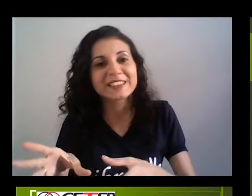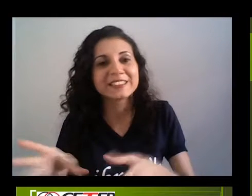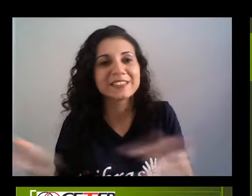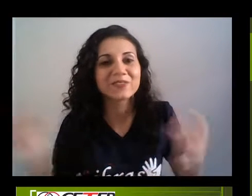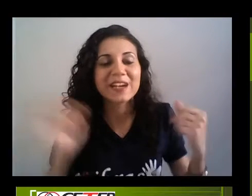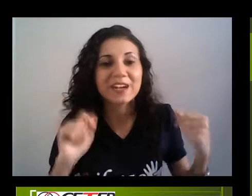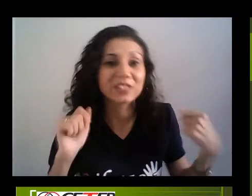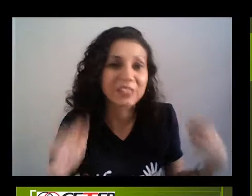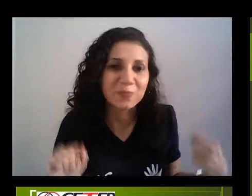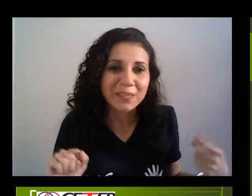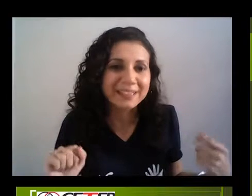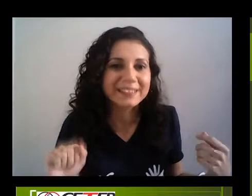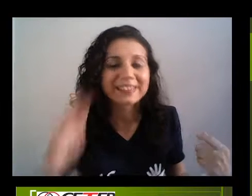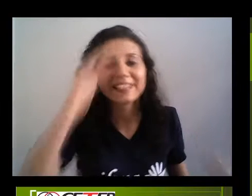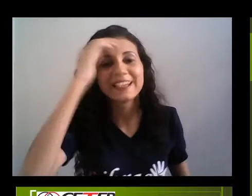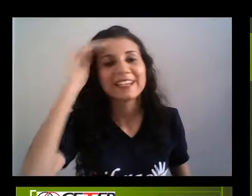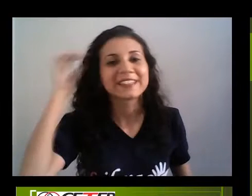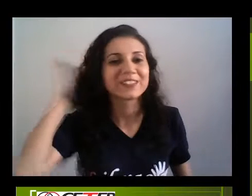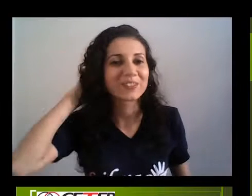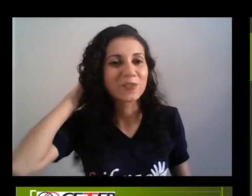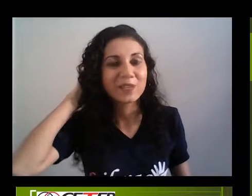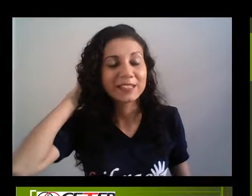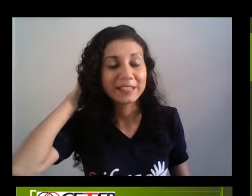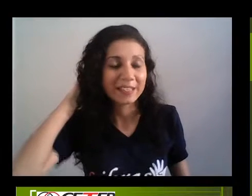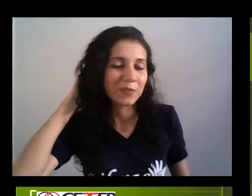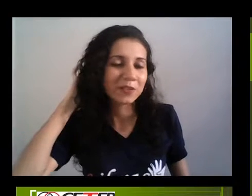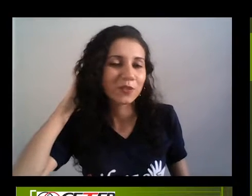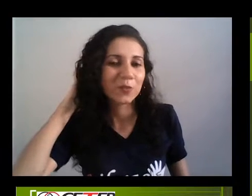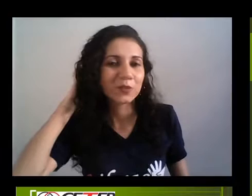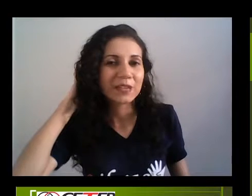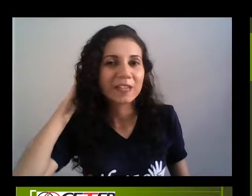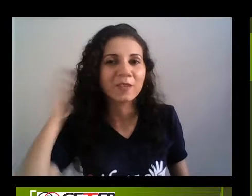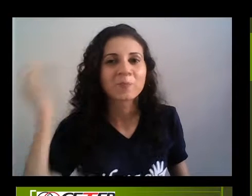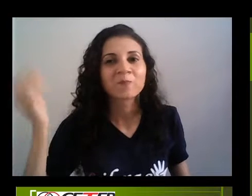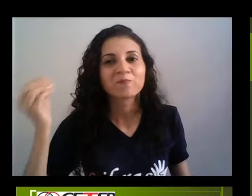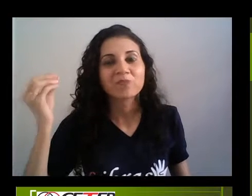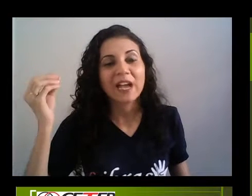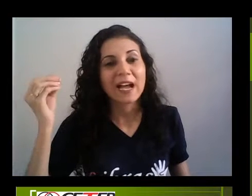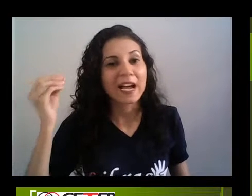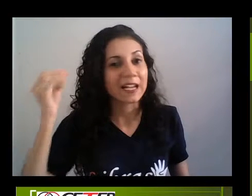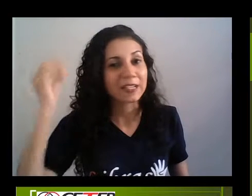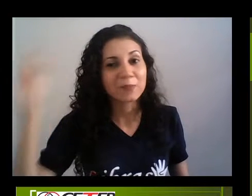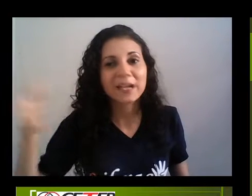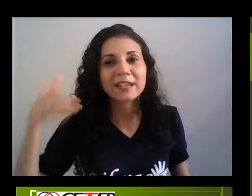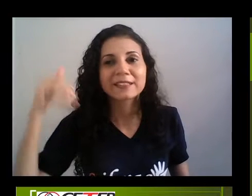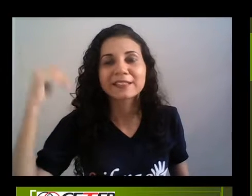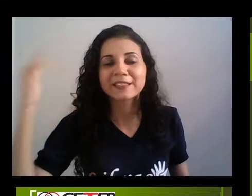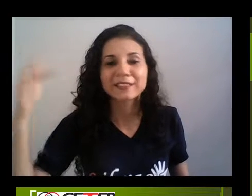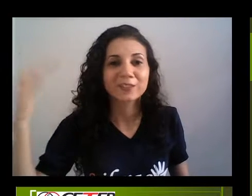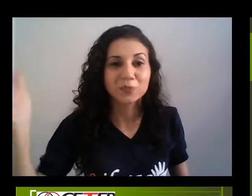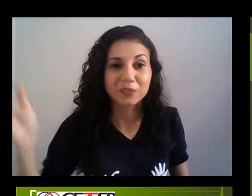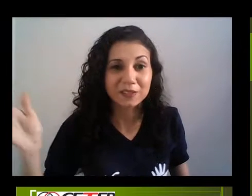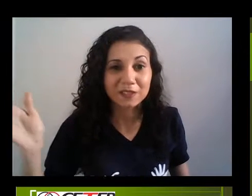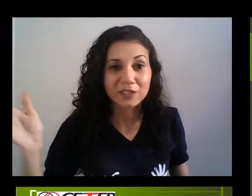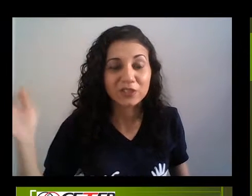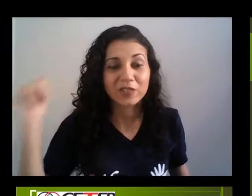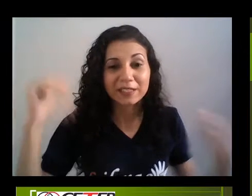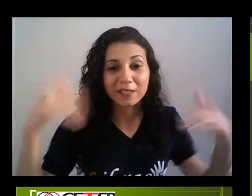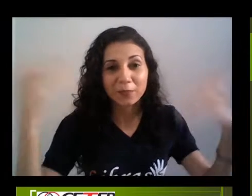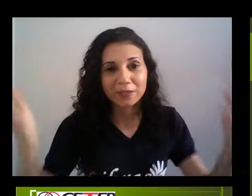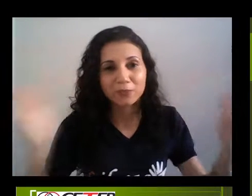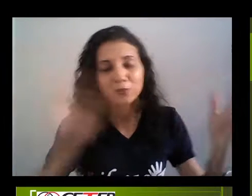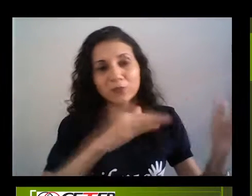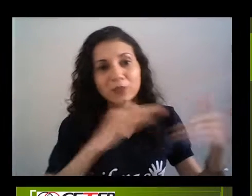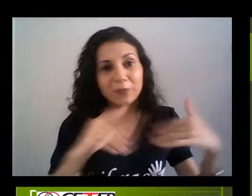a gente aprende. Então, exatamente como tem a gramática, essas coisas assim, a gente vai